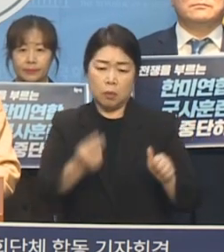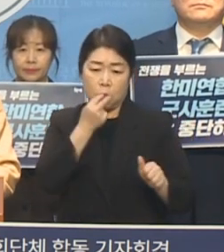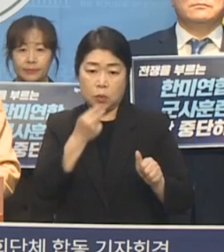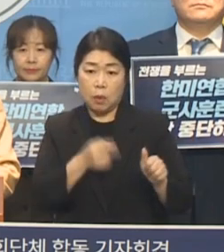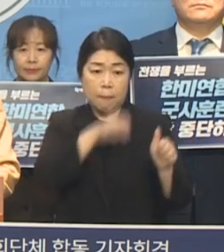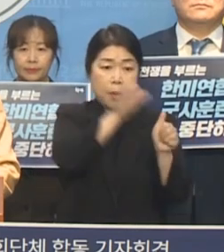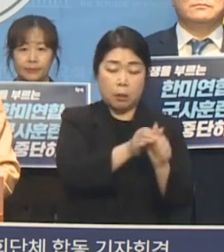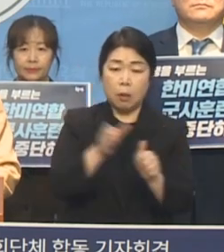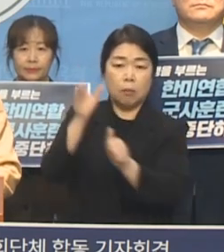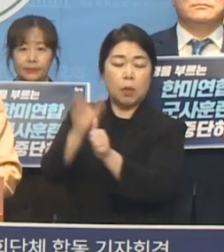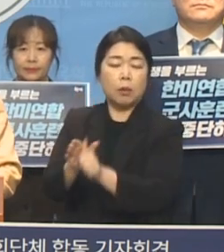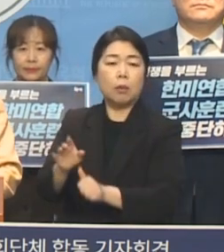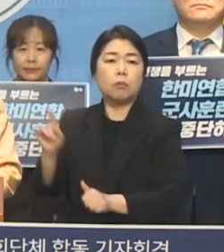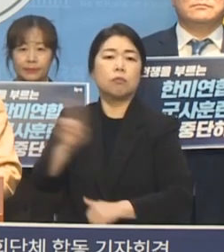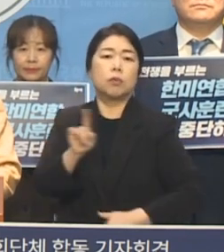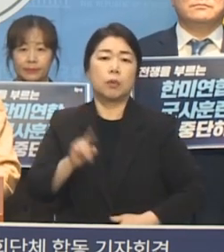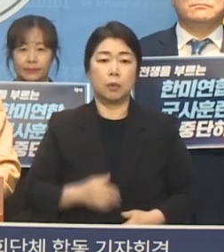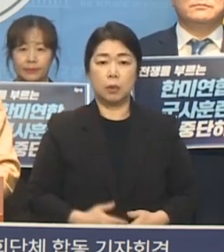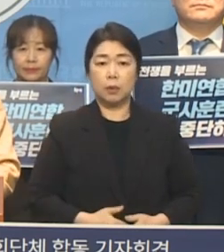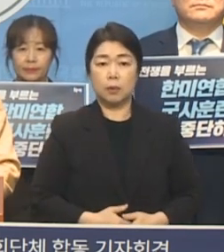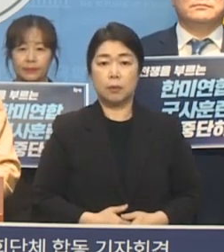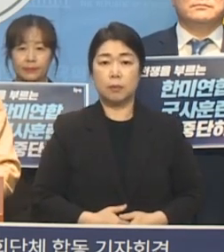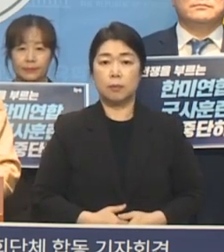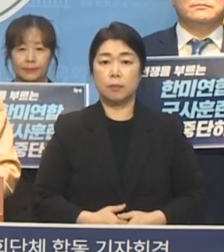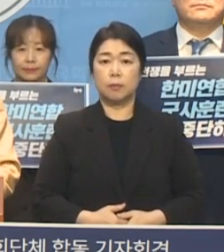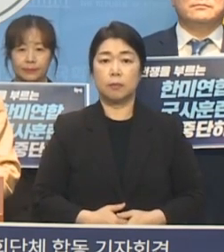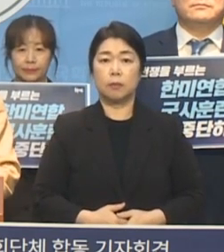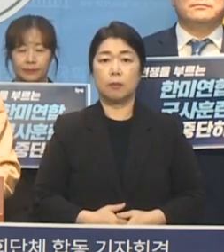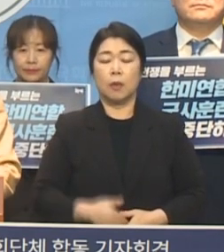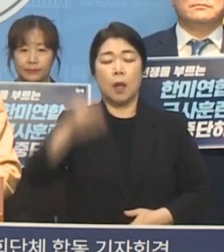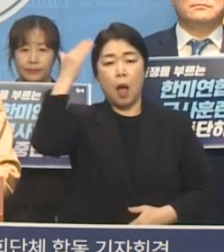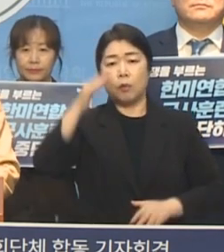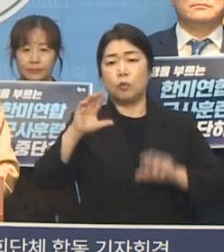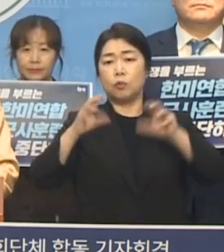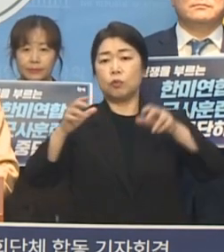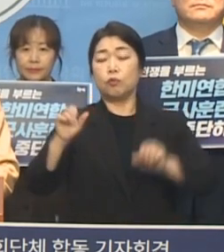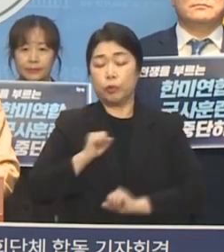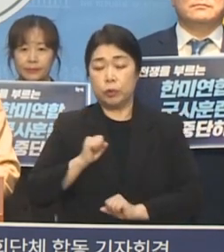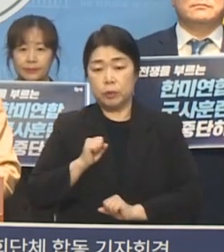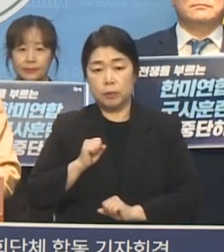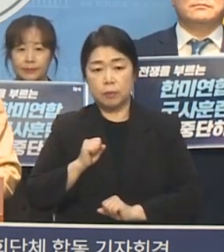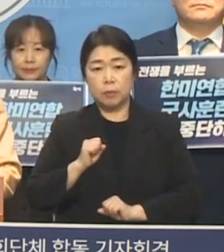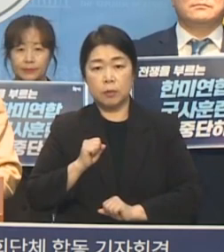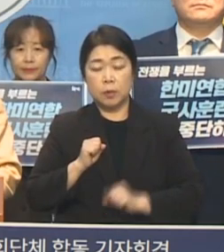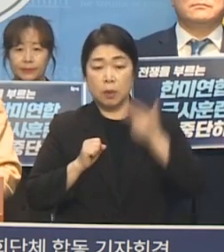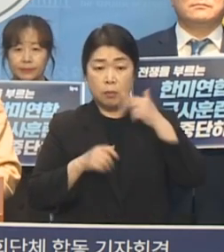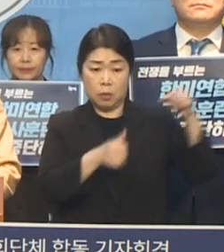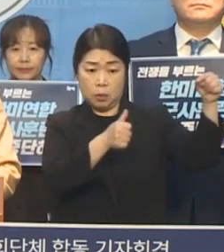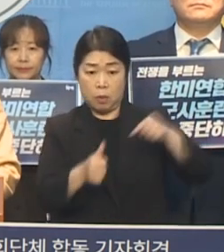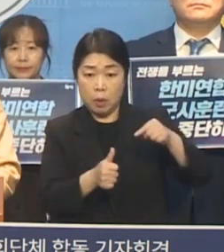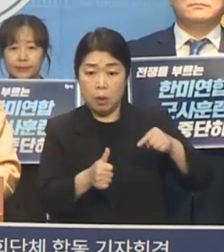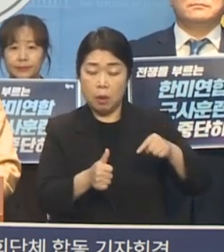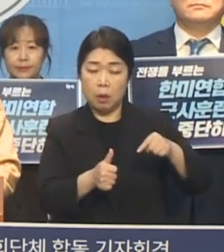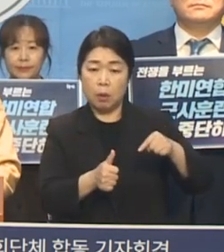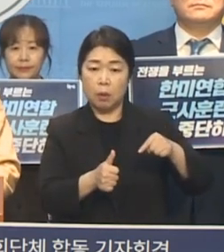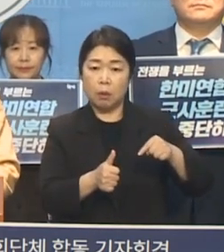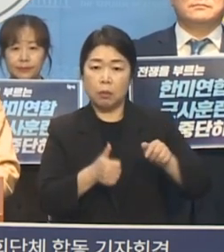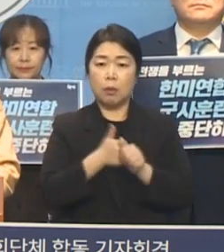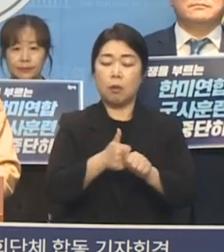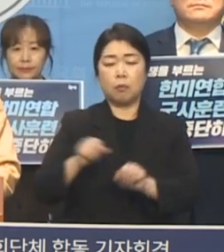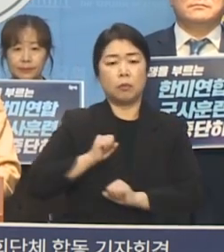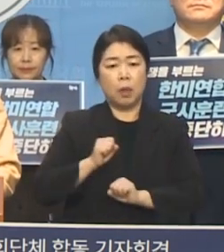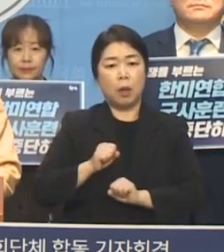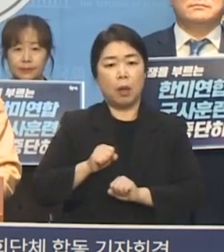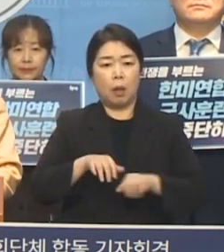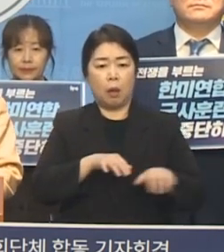맡겨도 된다고 한 적이 있기나 합니까? 한국군은 이 전쟁 사령부의 명령으로 움직이는 군대가 되고